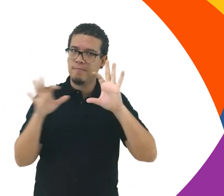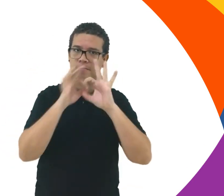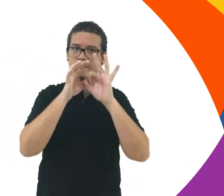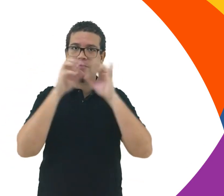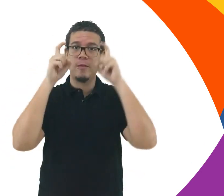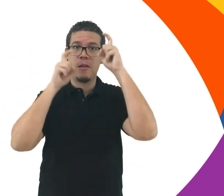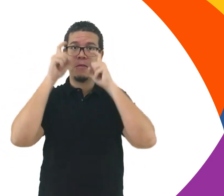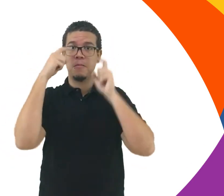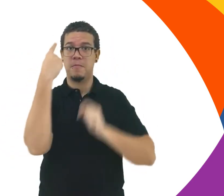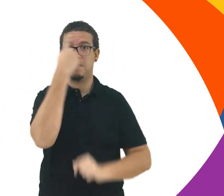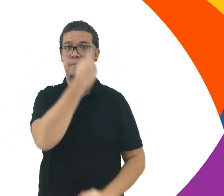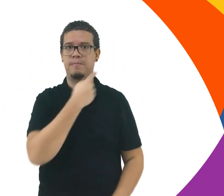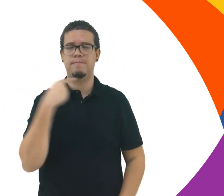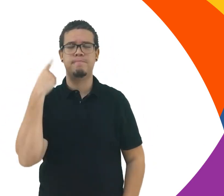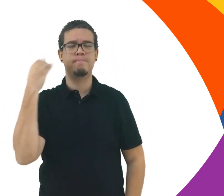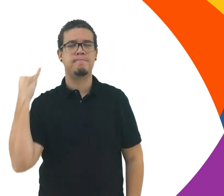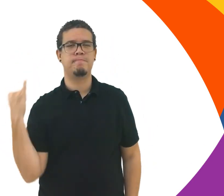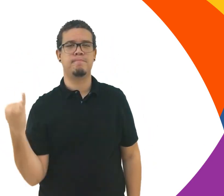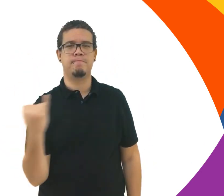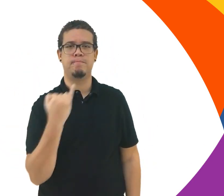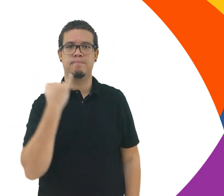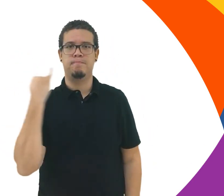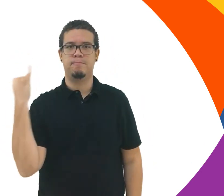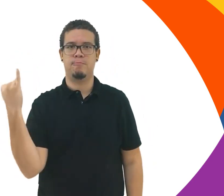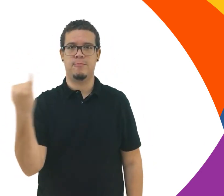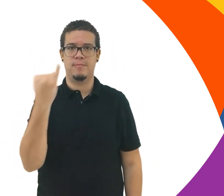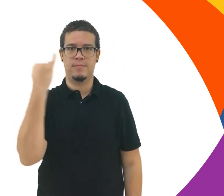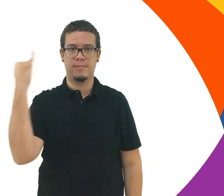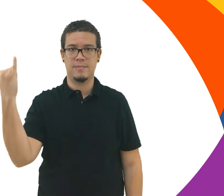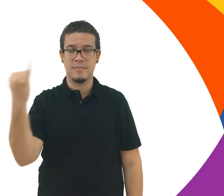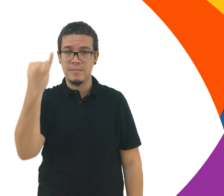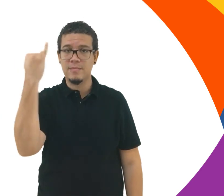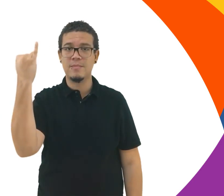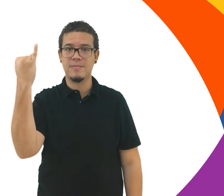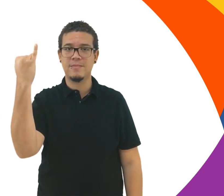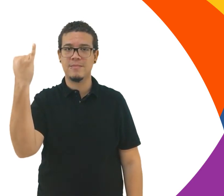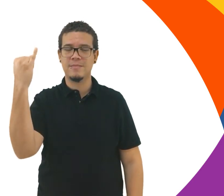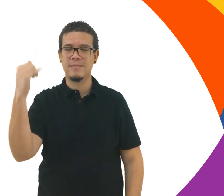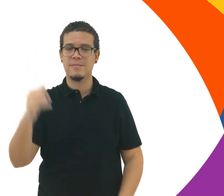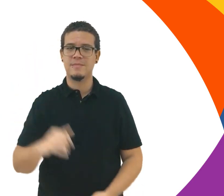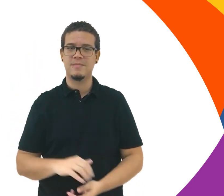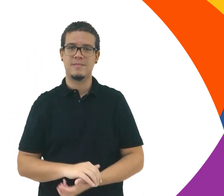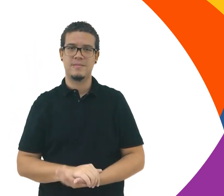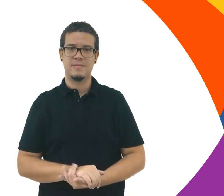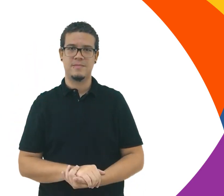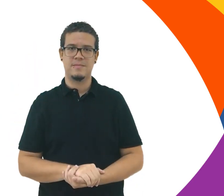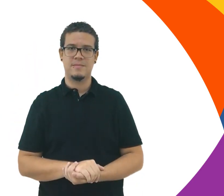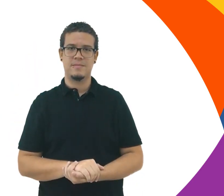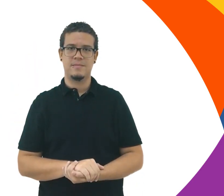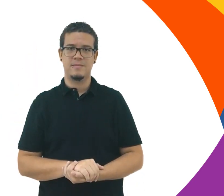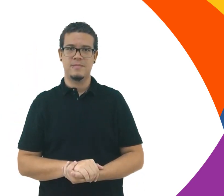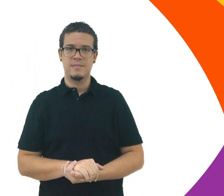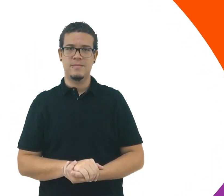outro significado. Portanto, a expressão não manual é importantíssima na língua de sinais.